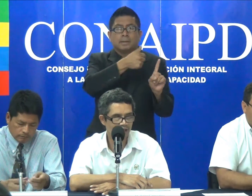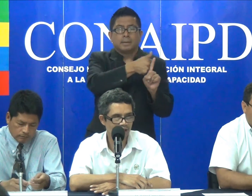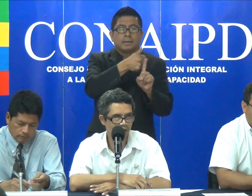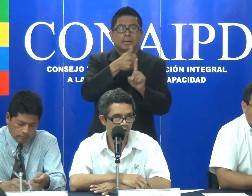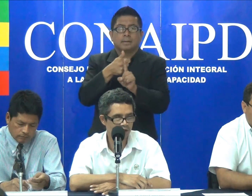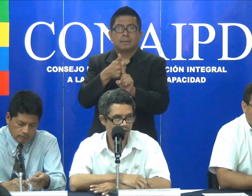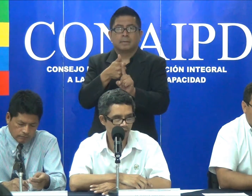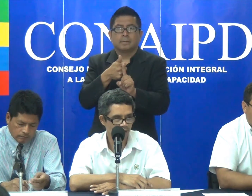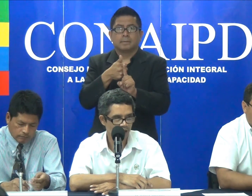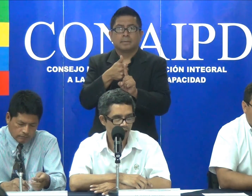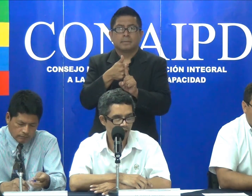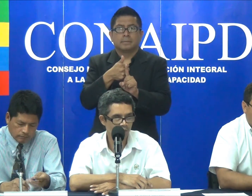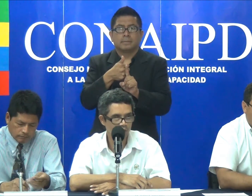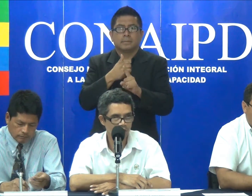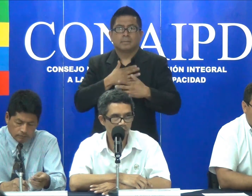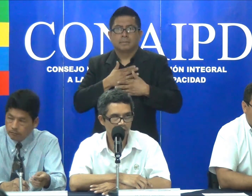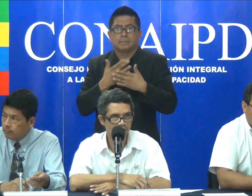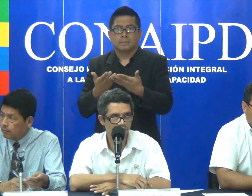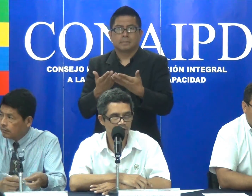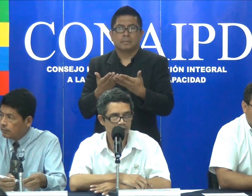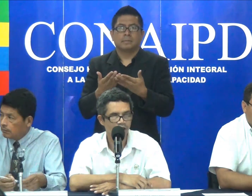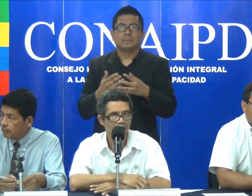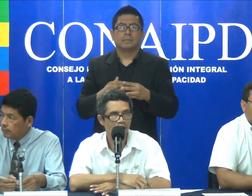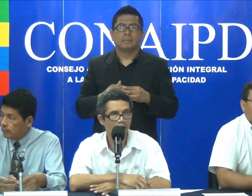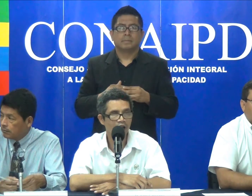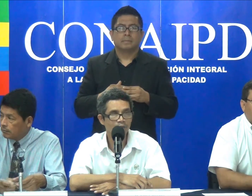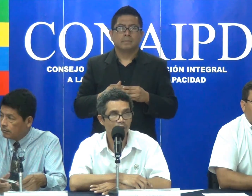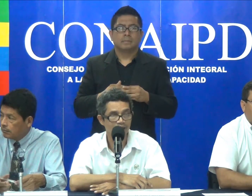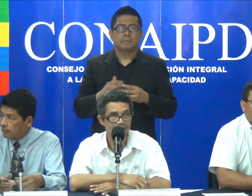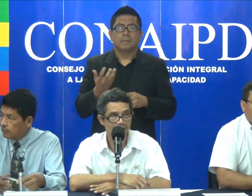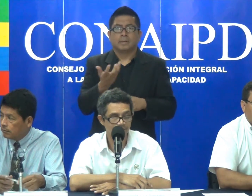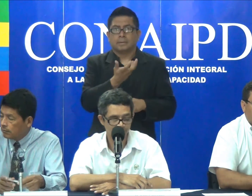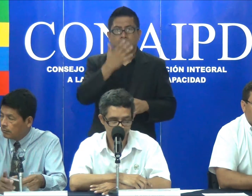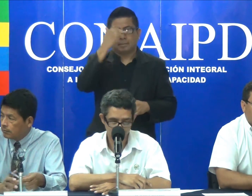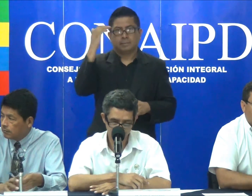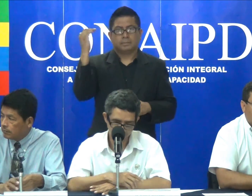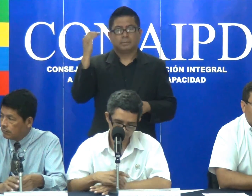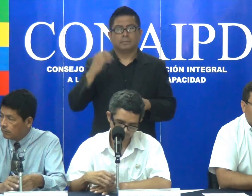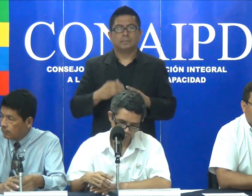el sentido de ser en muchas ocasiones al país.